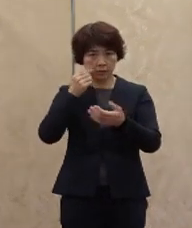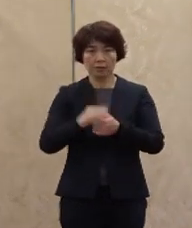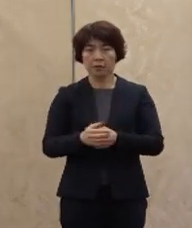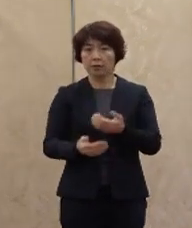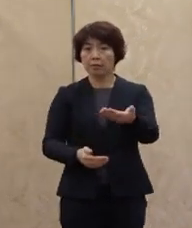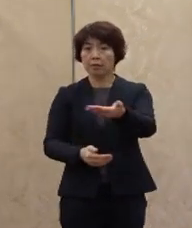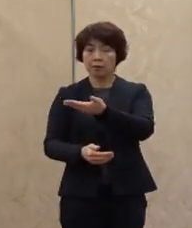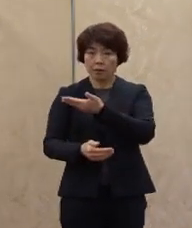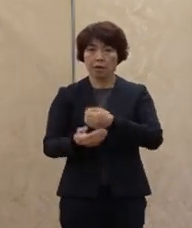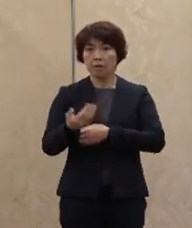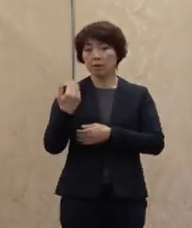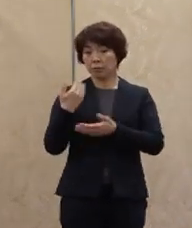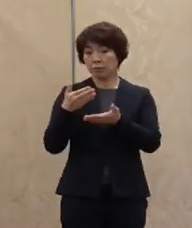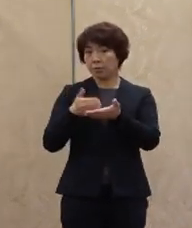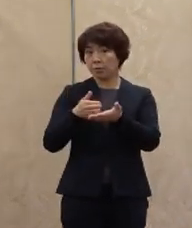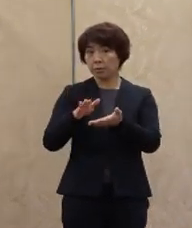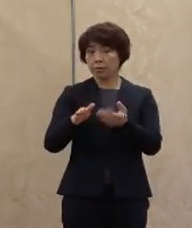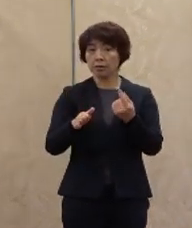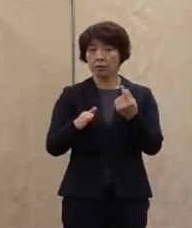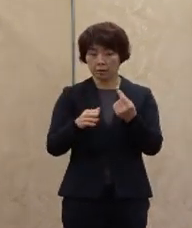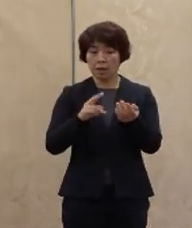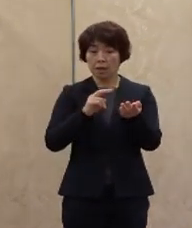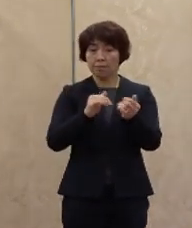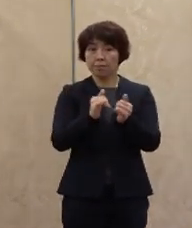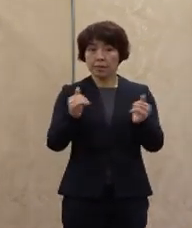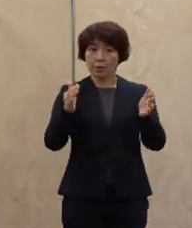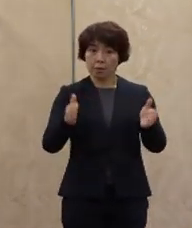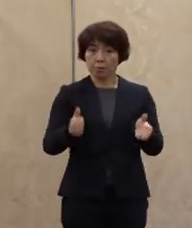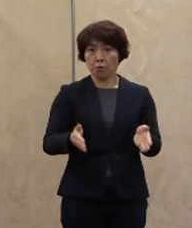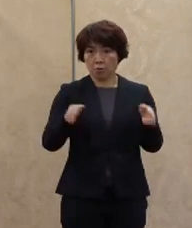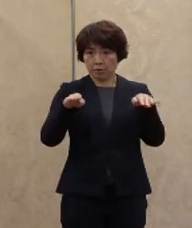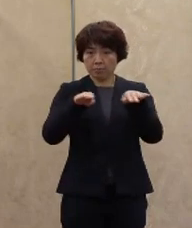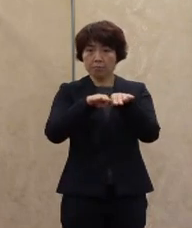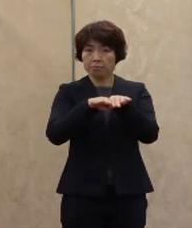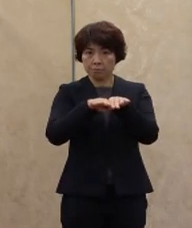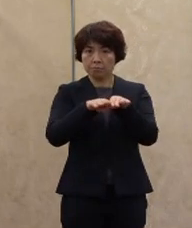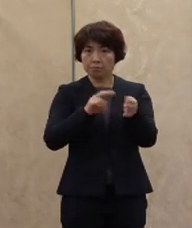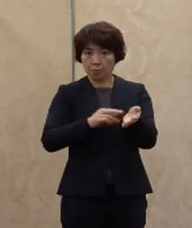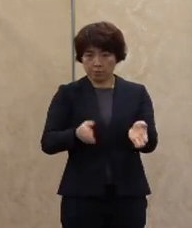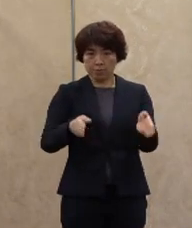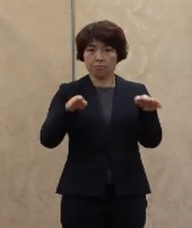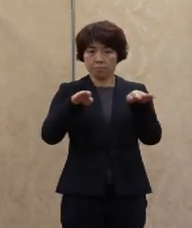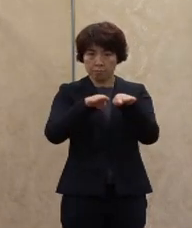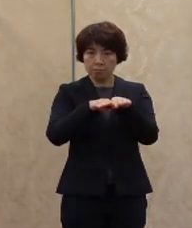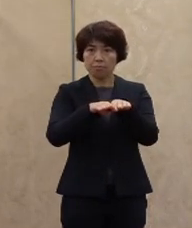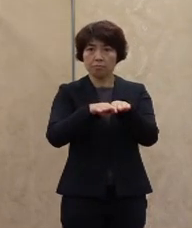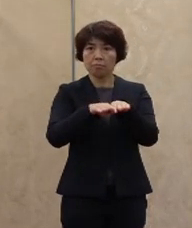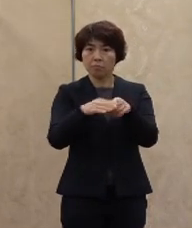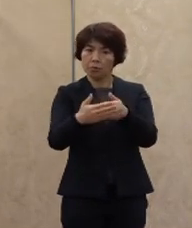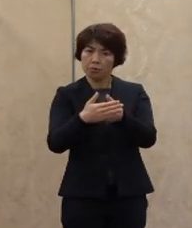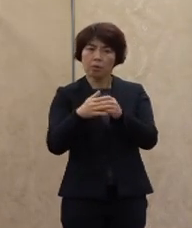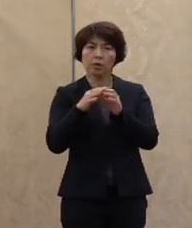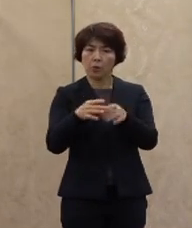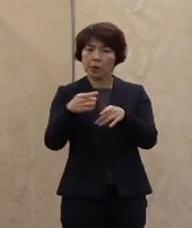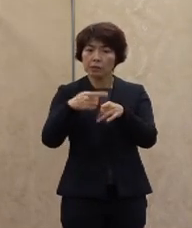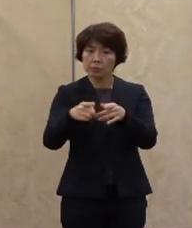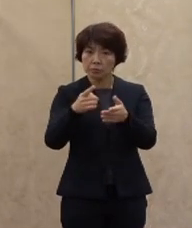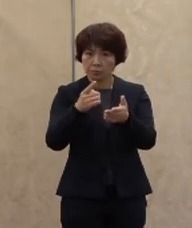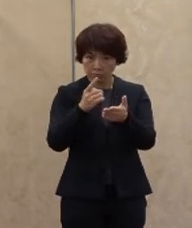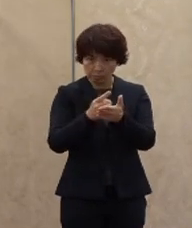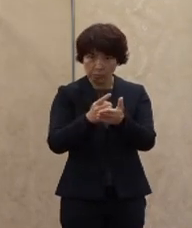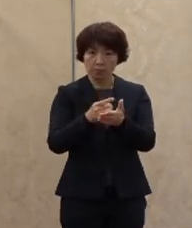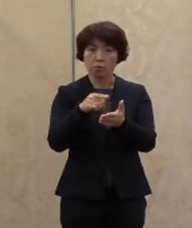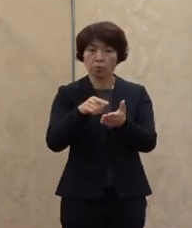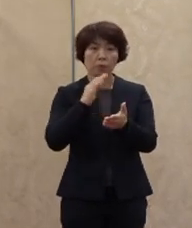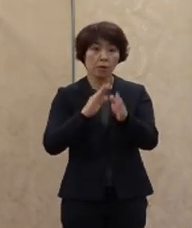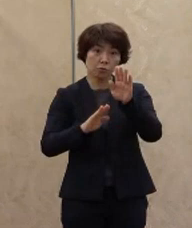先ほど言及されましたけども、民間病院、一部、協力に関しては一部にとどまっている、その現状に関して、どうお考えか